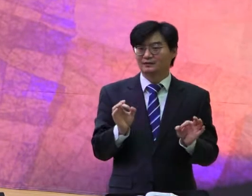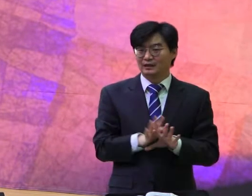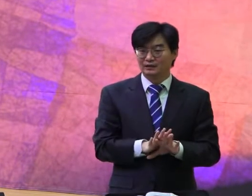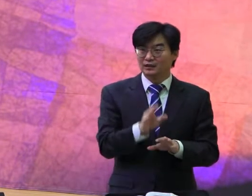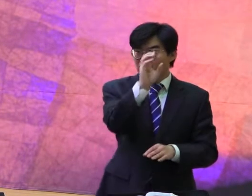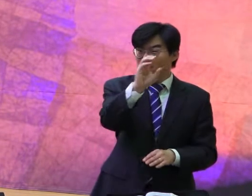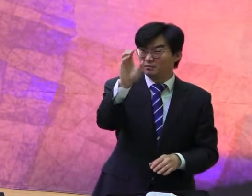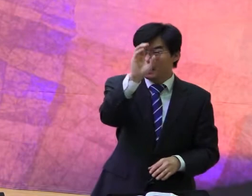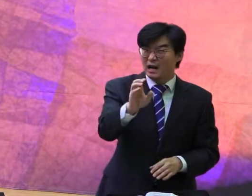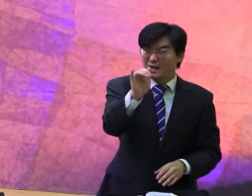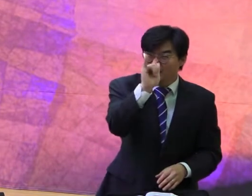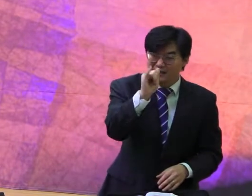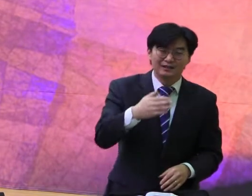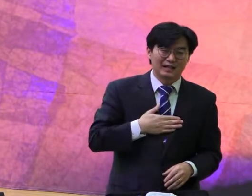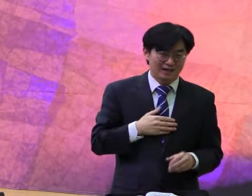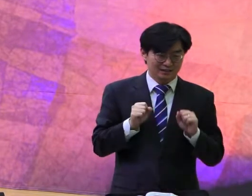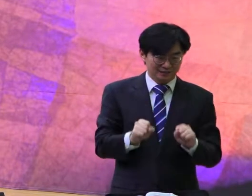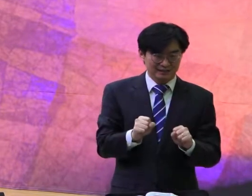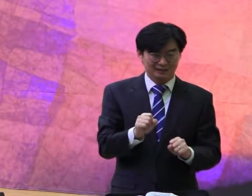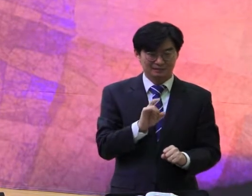것이죠.